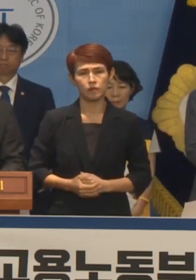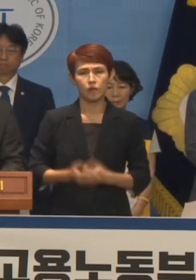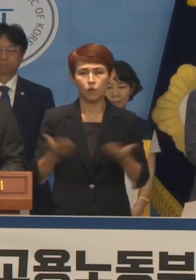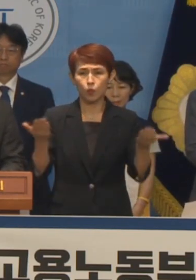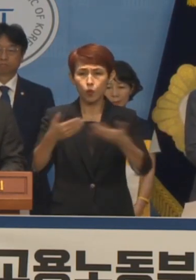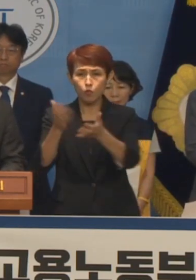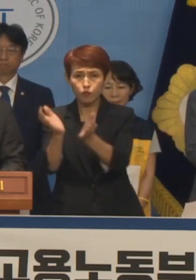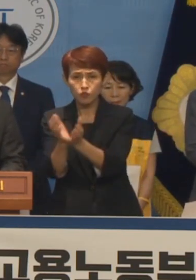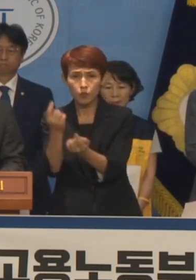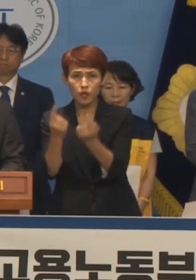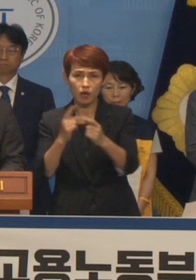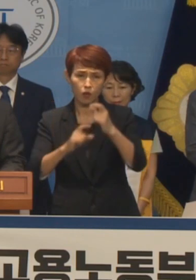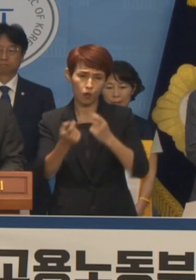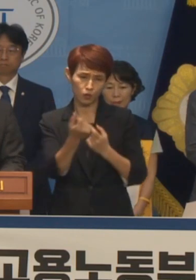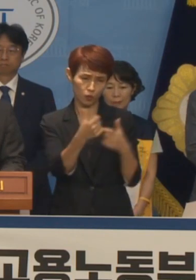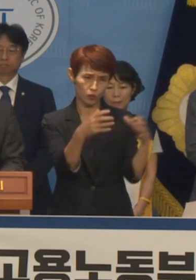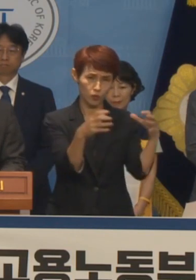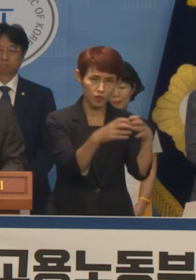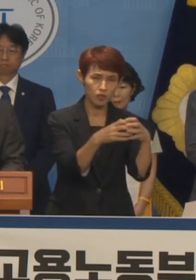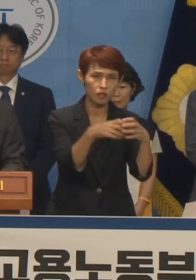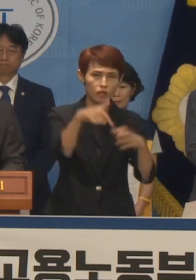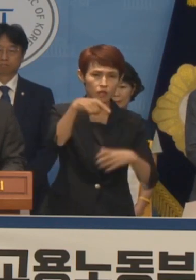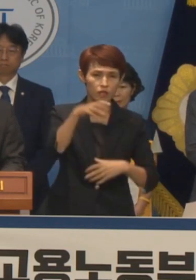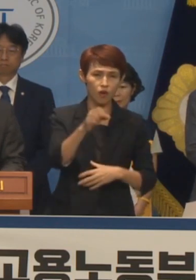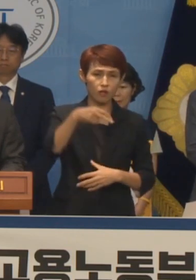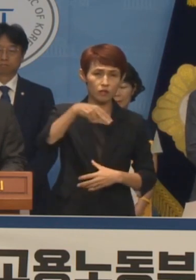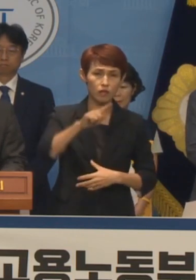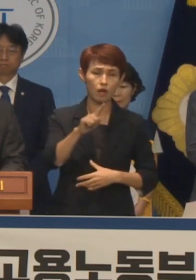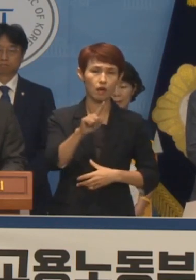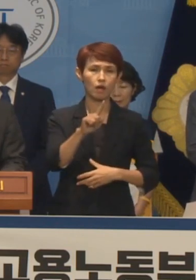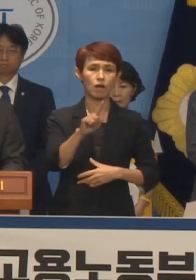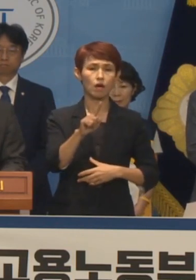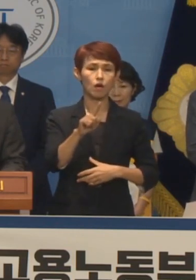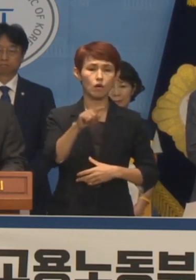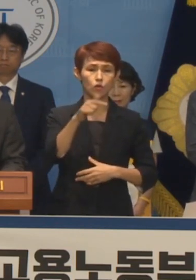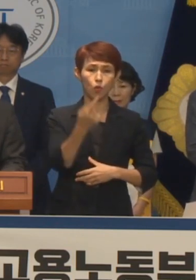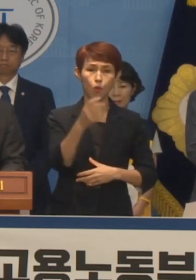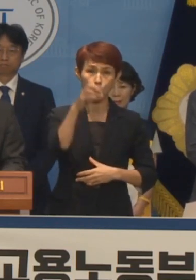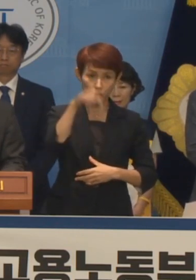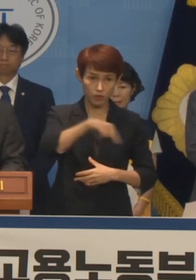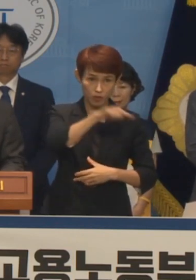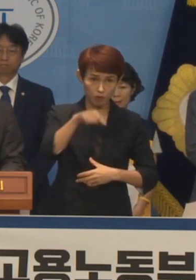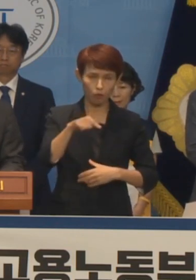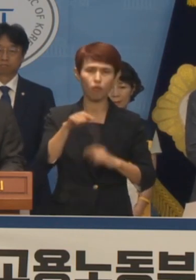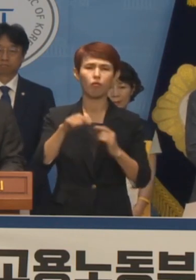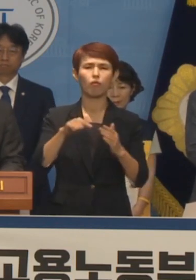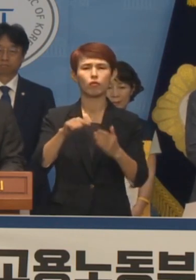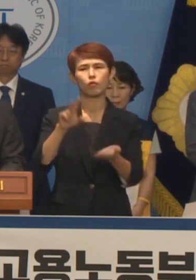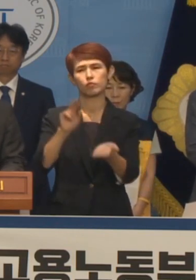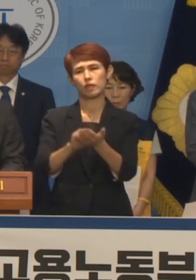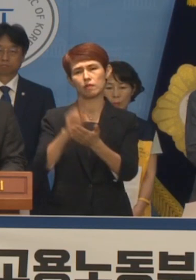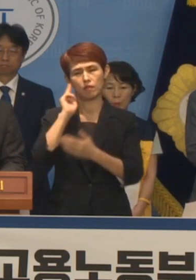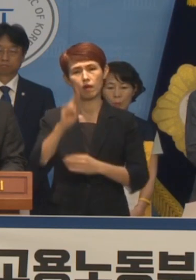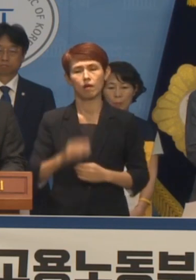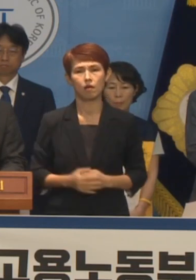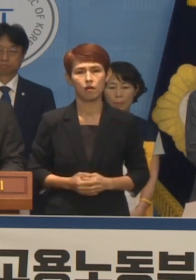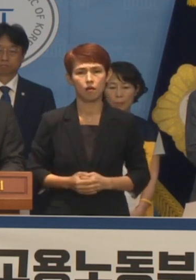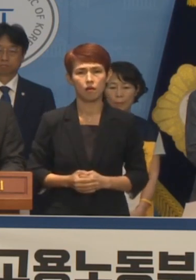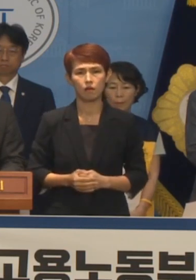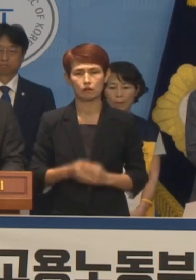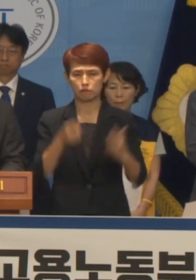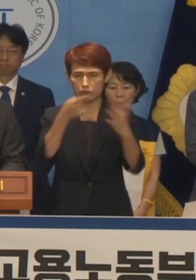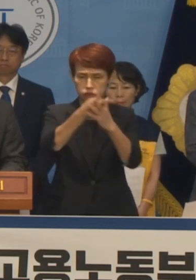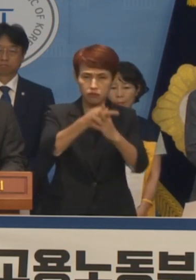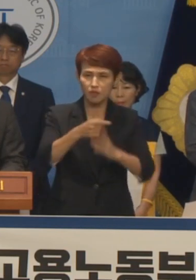노동부보다 훨씬 작은 조직인 경사노위에서조차 자질 부족이 여실히 드러나고 있습니다. 통찰력